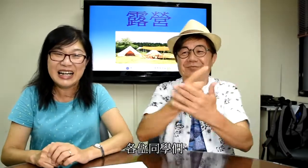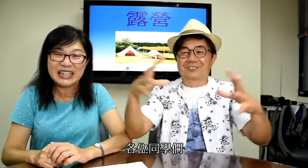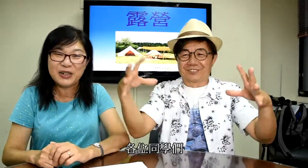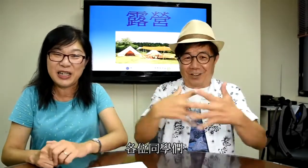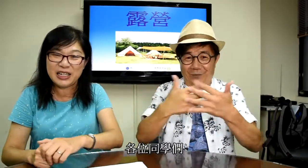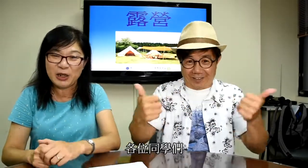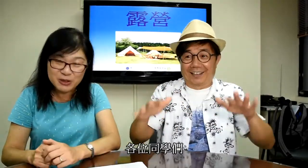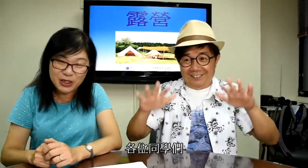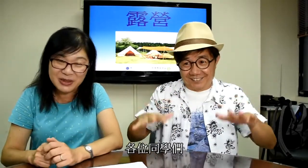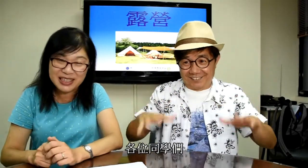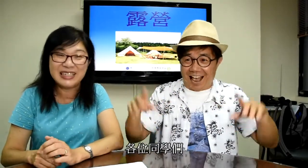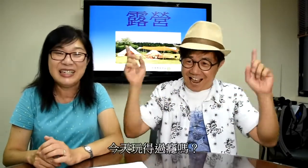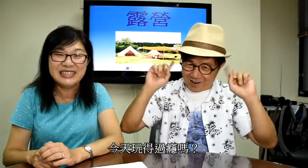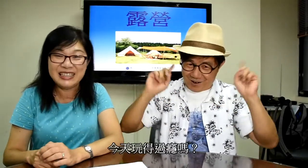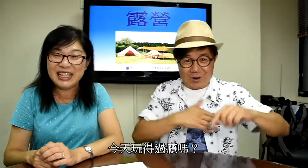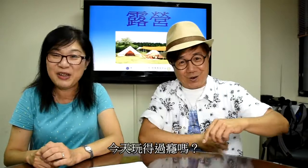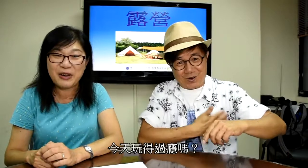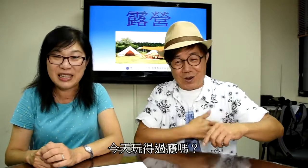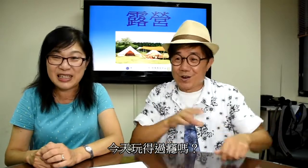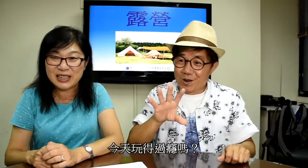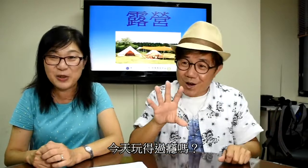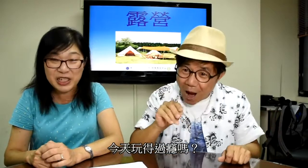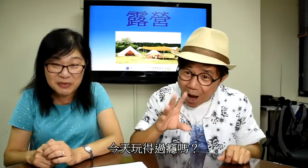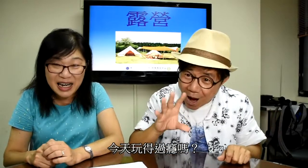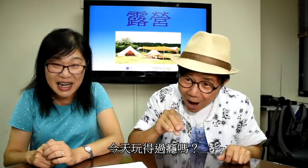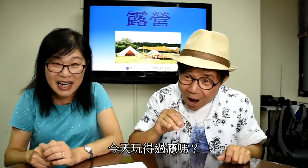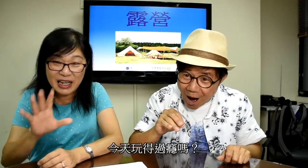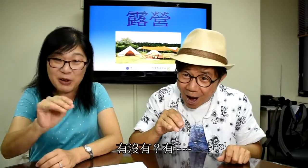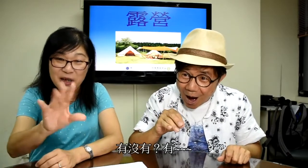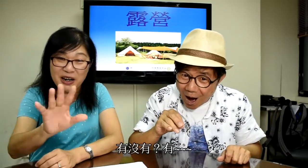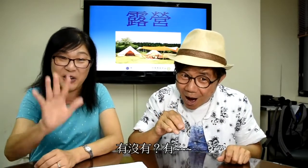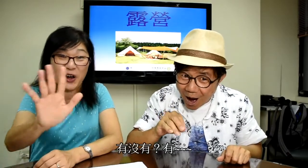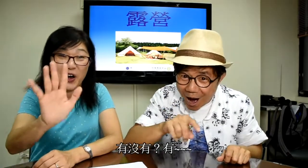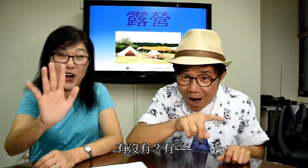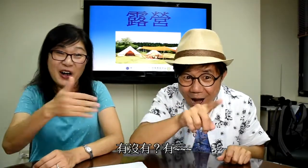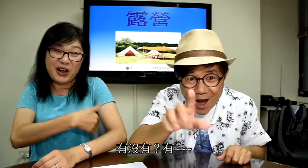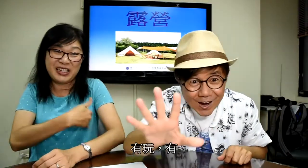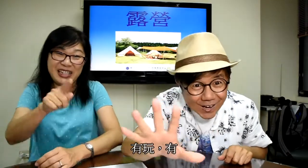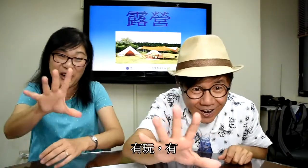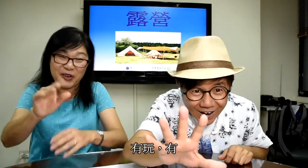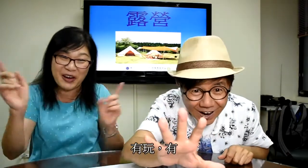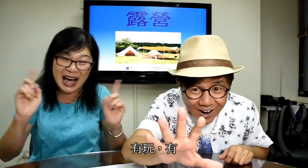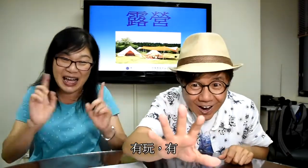各位同学们，今天玩的过瘾吗？有没有？有玩，